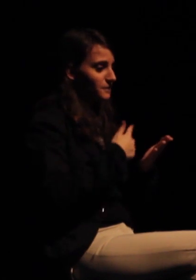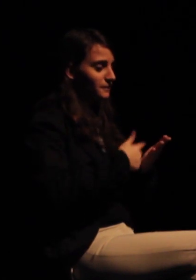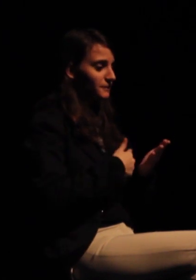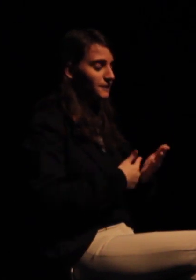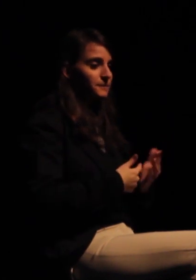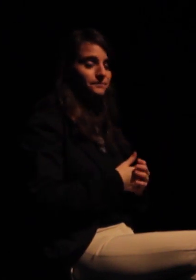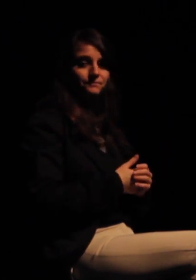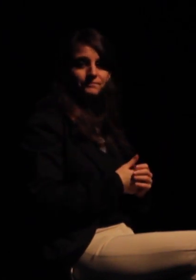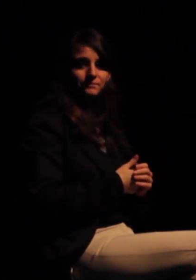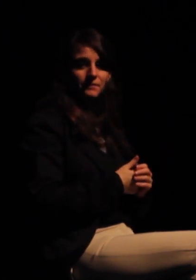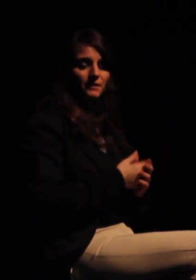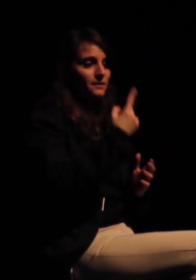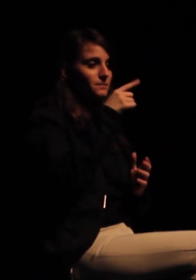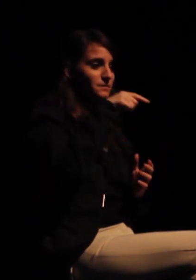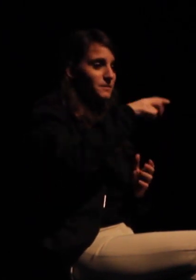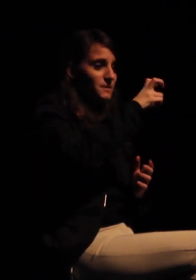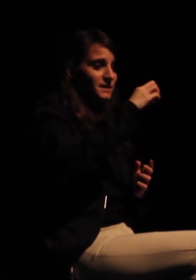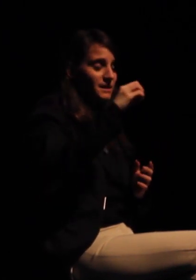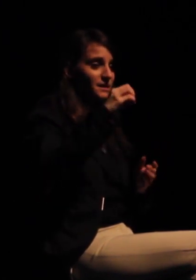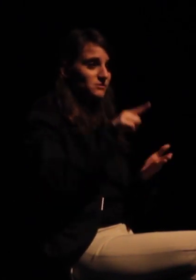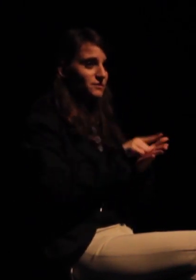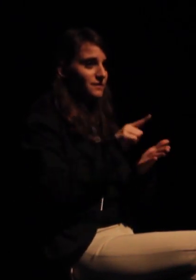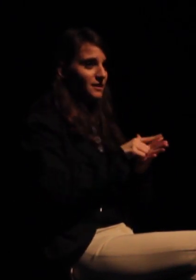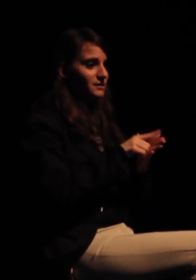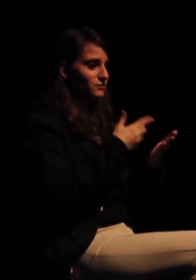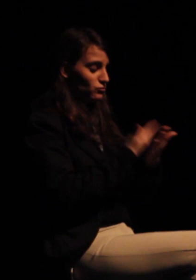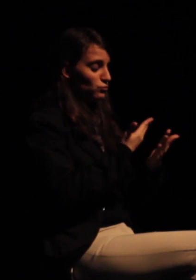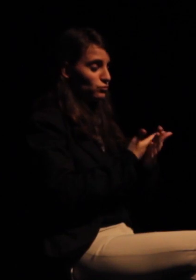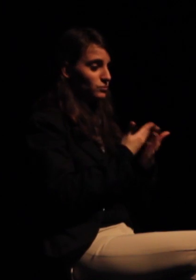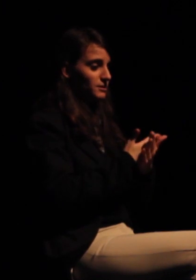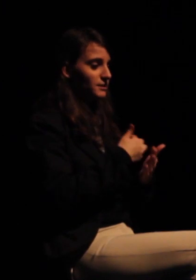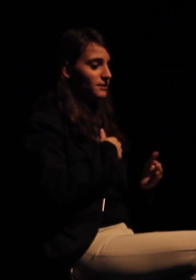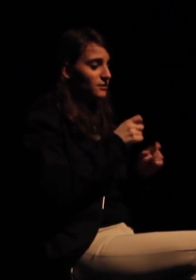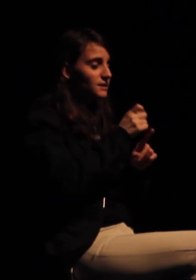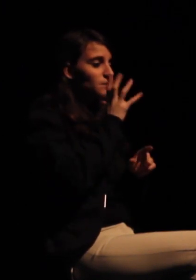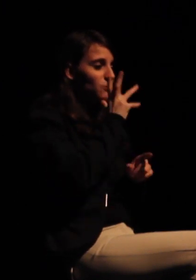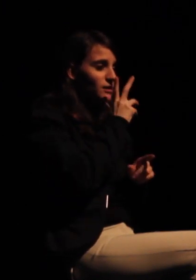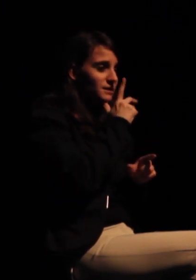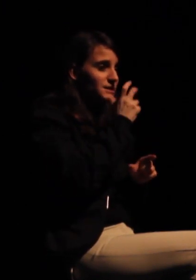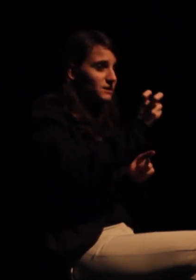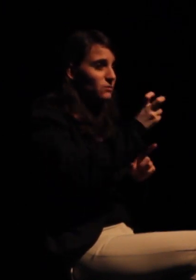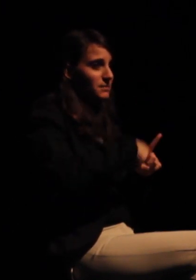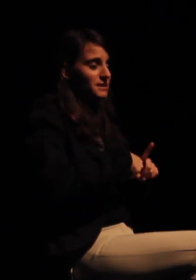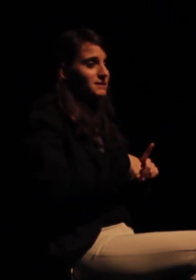estudo crítico da história, tem 1.500 páginas. Eu levei 5 meses para fazer o